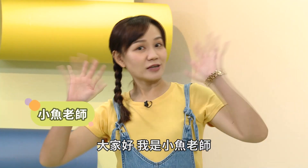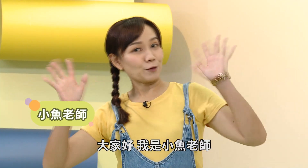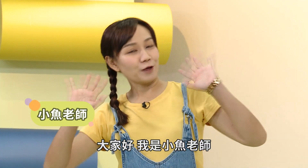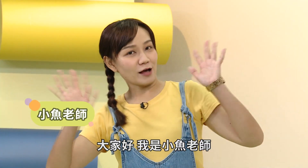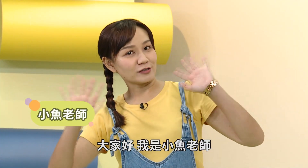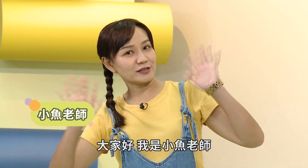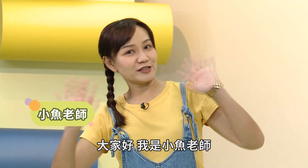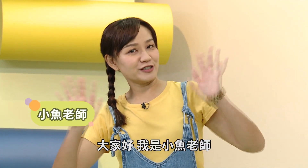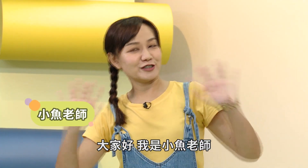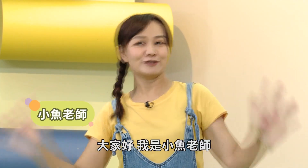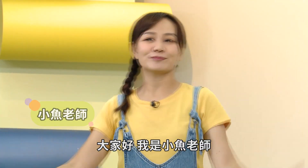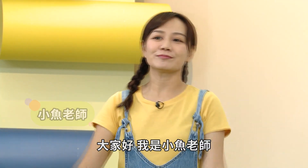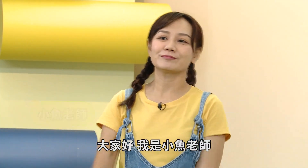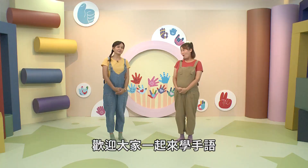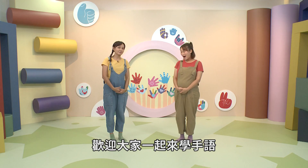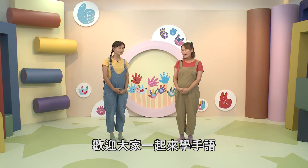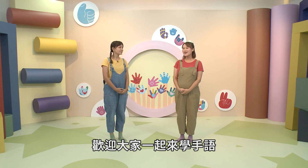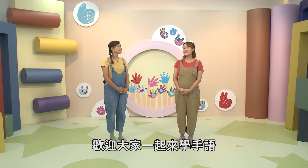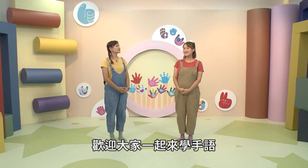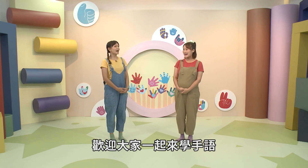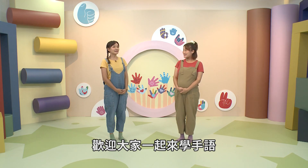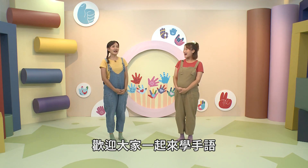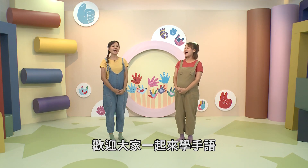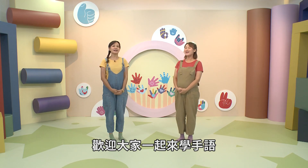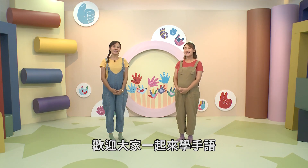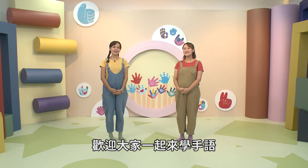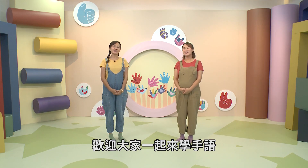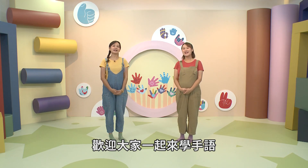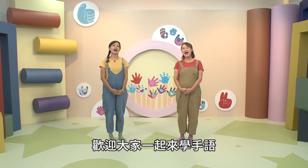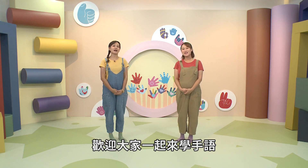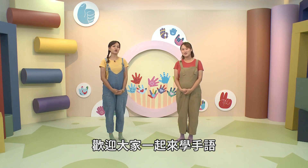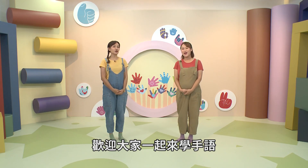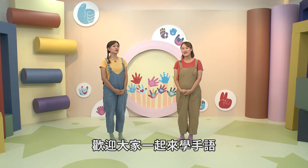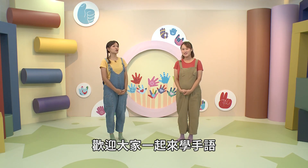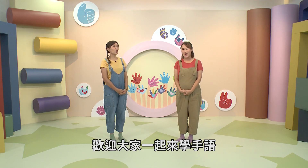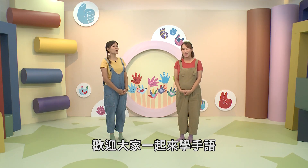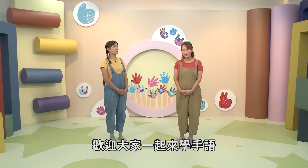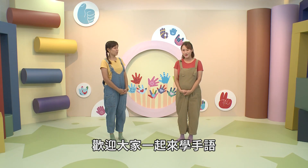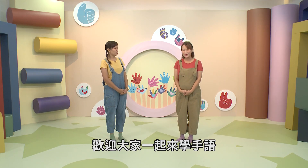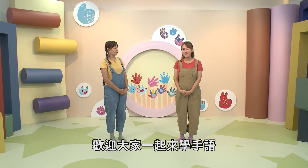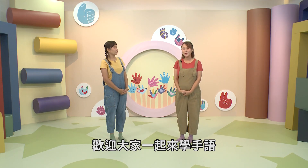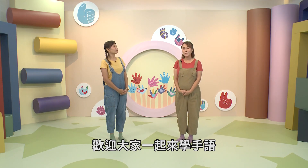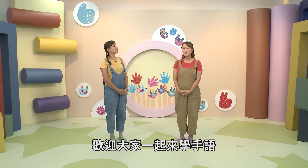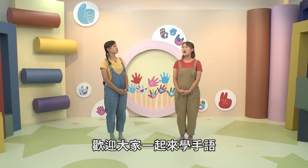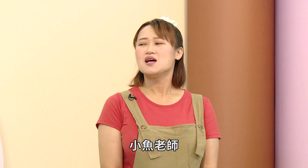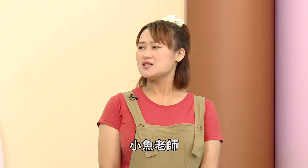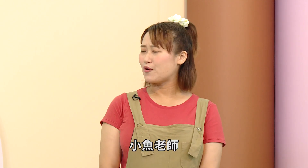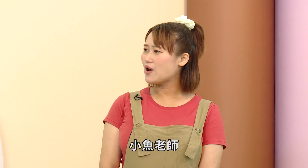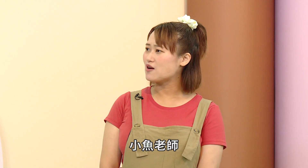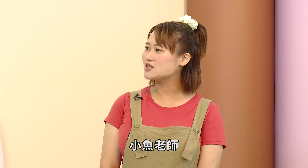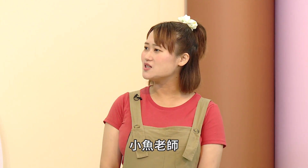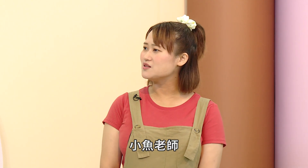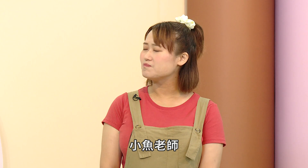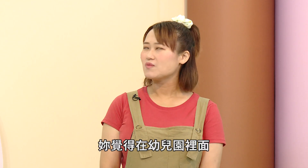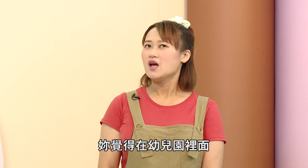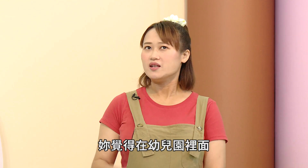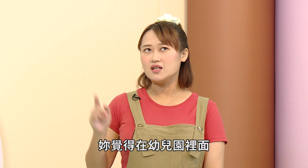鱼老师。 欢迎大家 一起来学手语。 小鱼老师，你觉